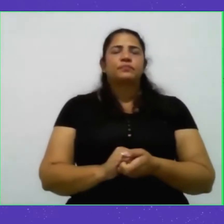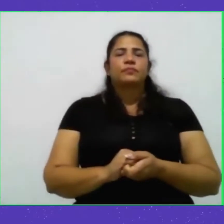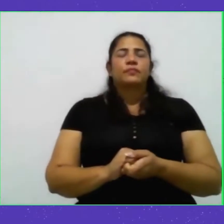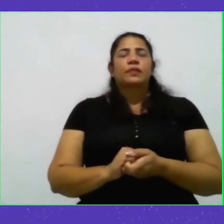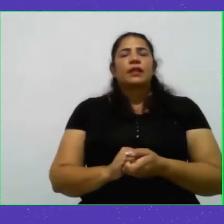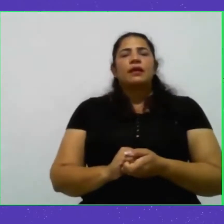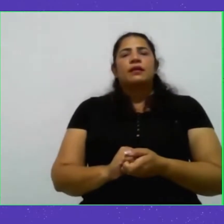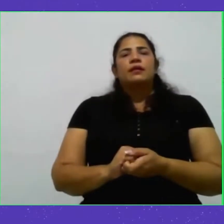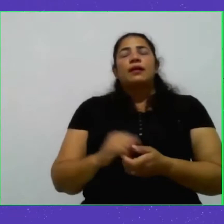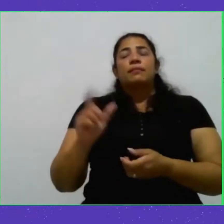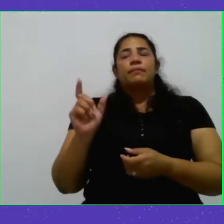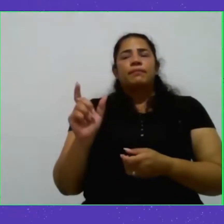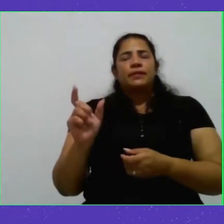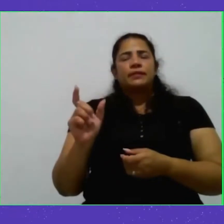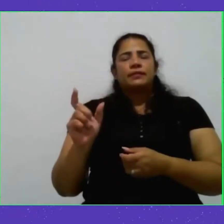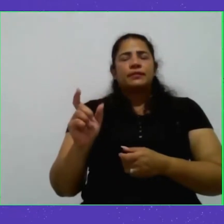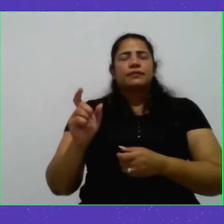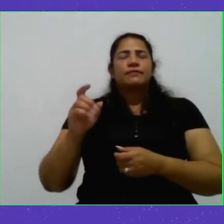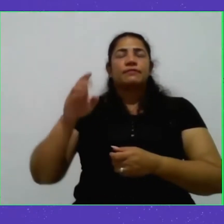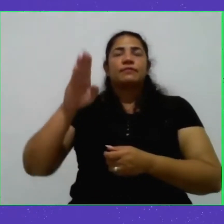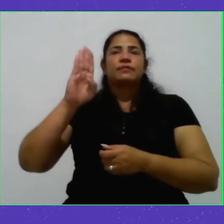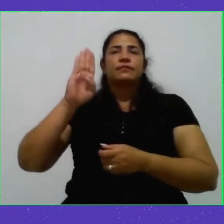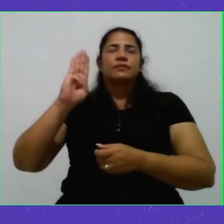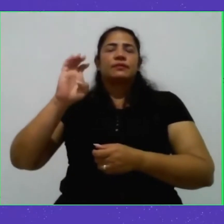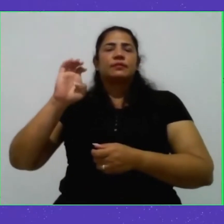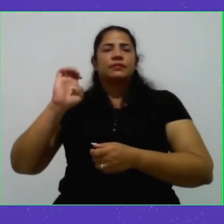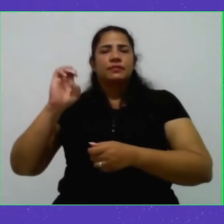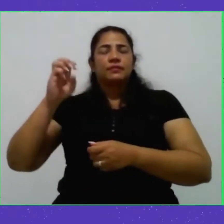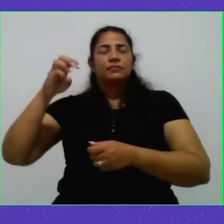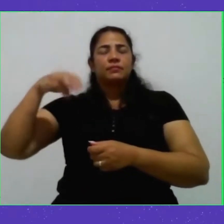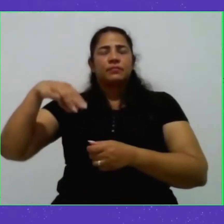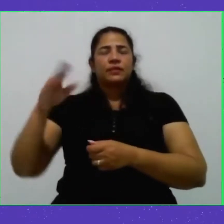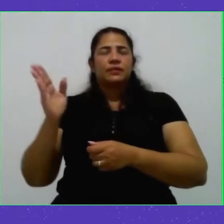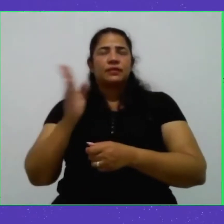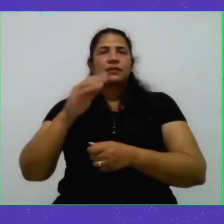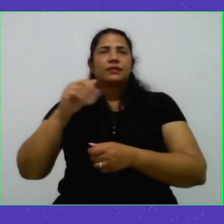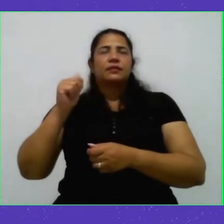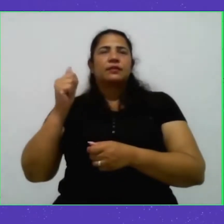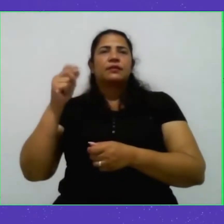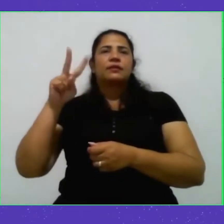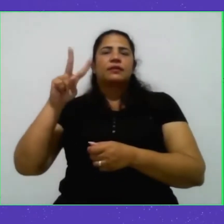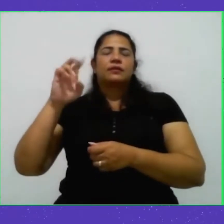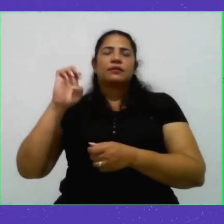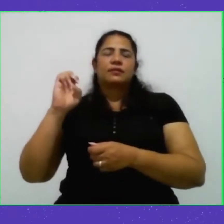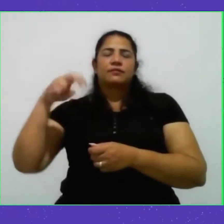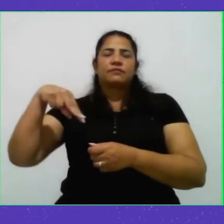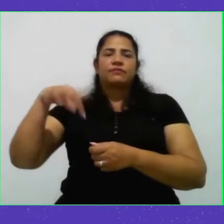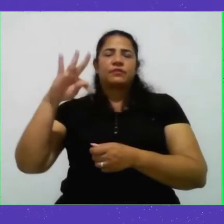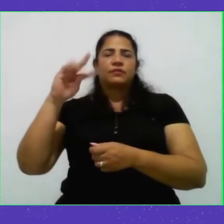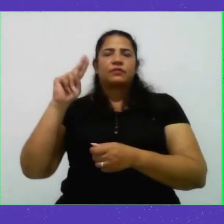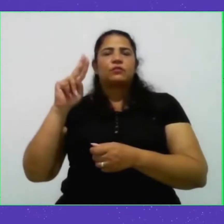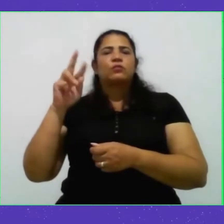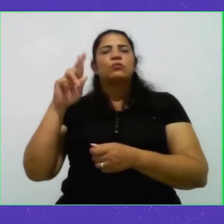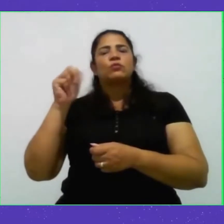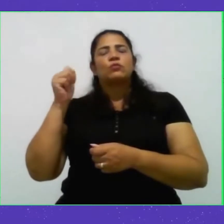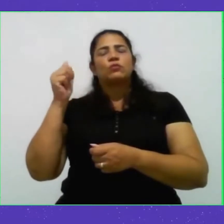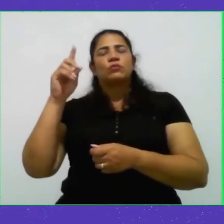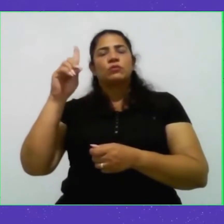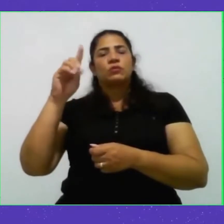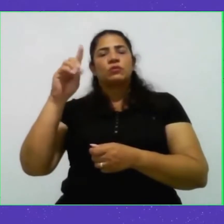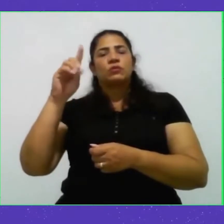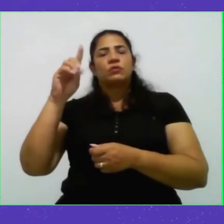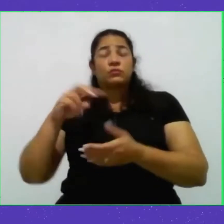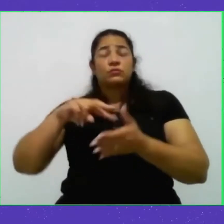os irmãos hoje nos ajudaram a ver que a porta para entrar no ambiente